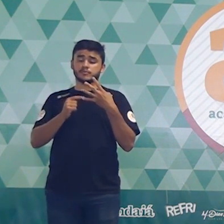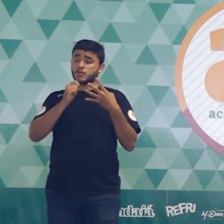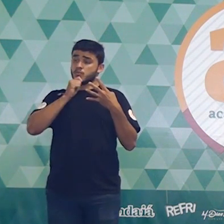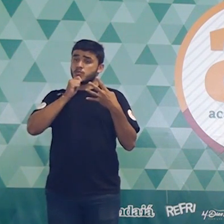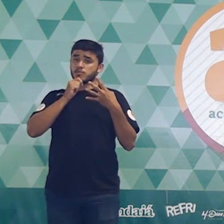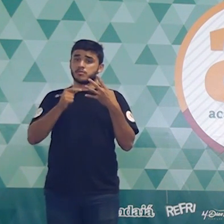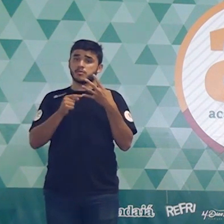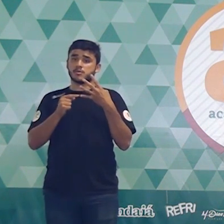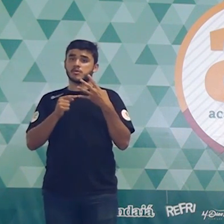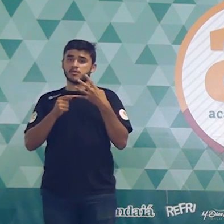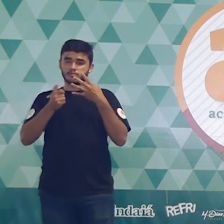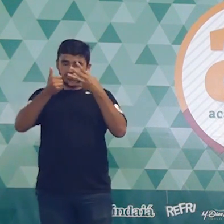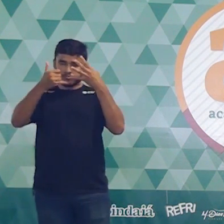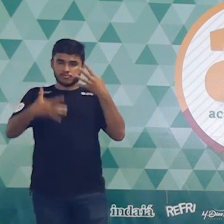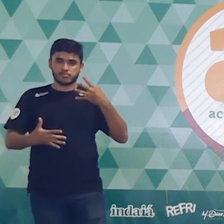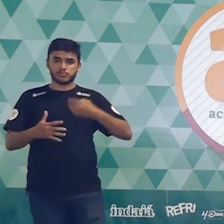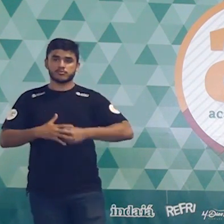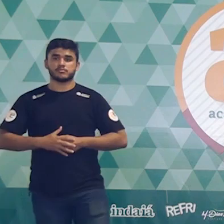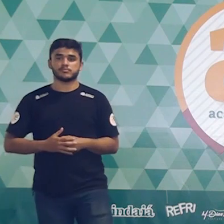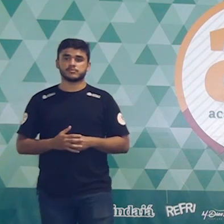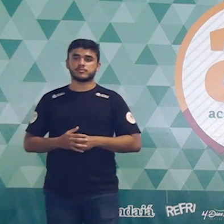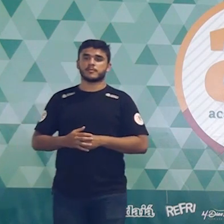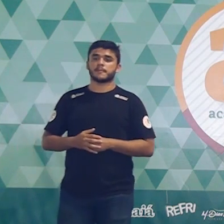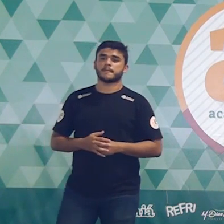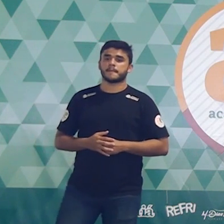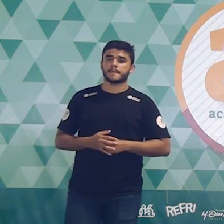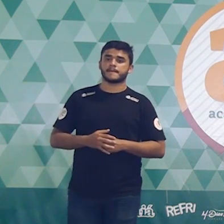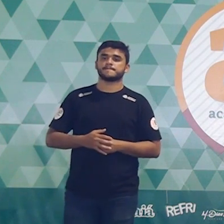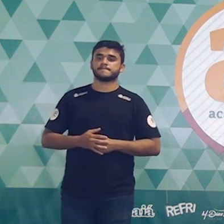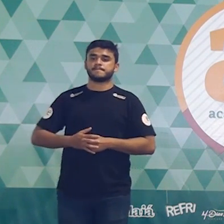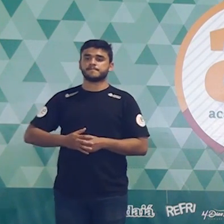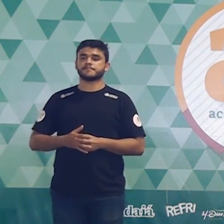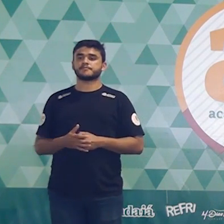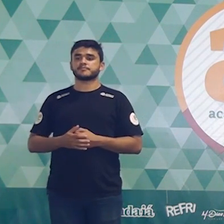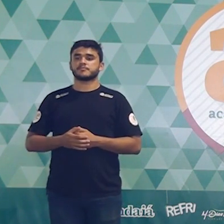finalidade, que eu vou pedir para você colocar na sua redação.